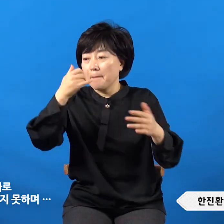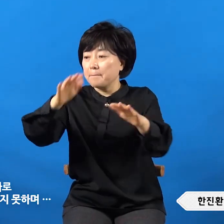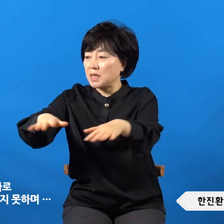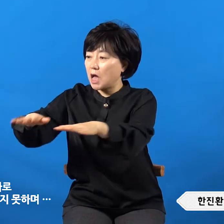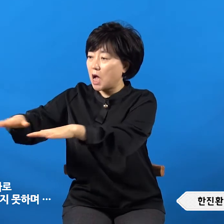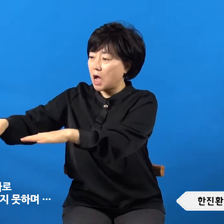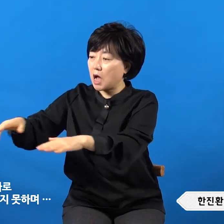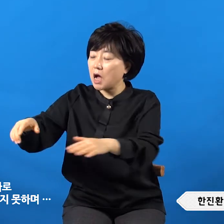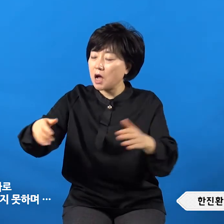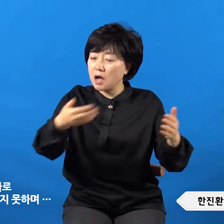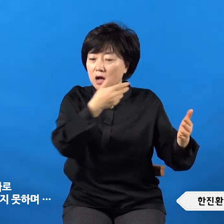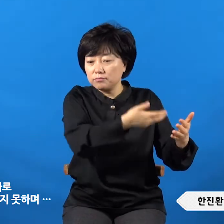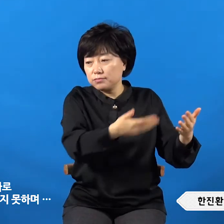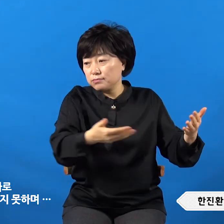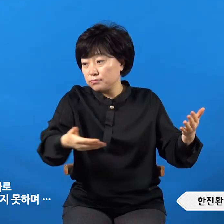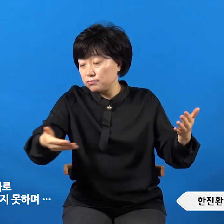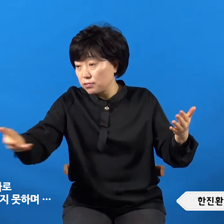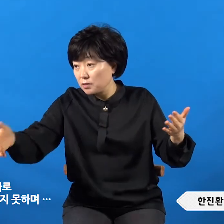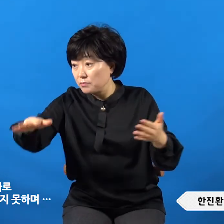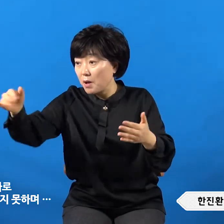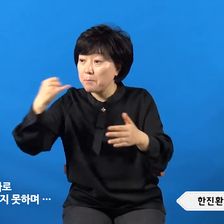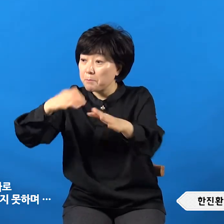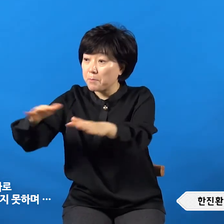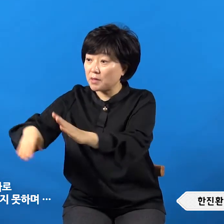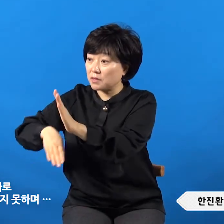바다로 흐르되 바다를 채우지 못하며